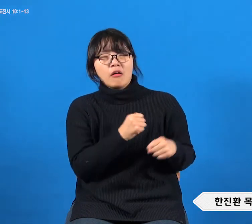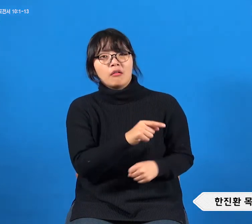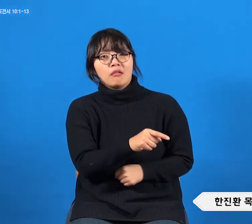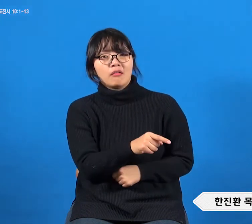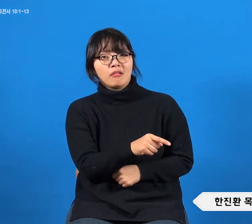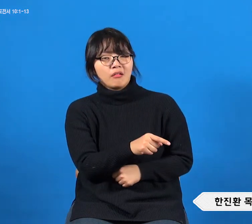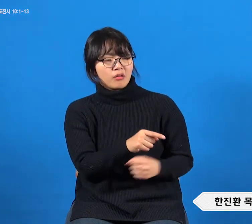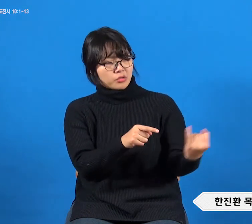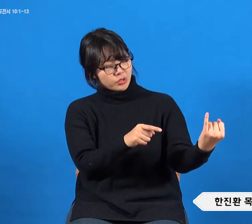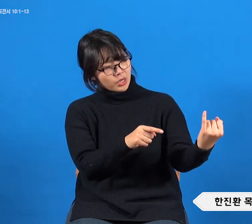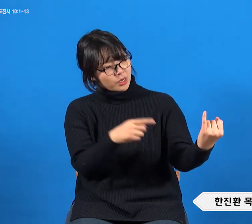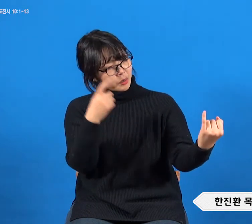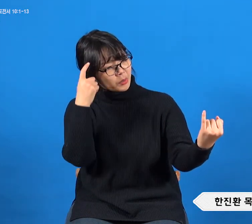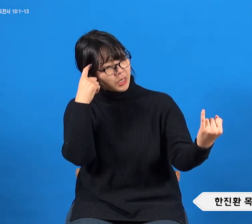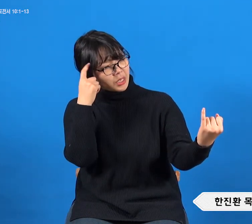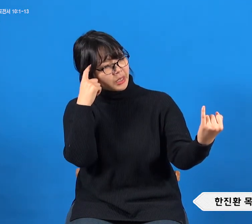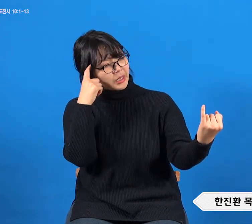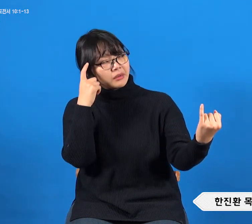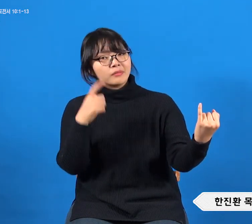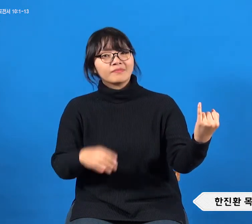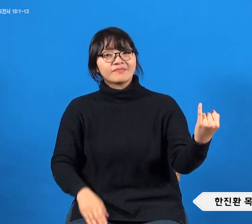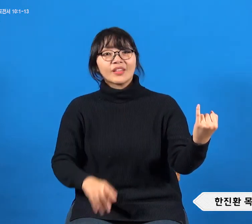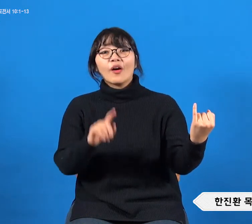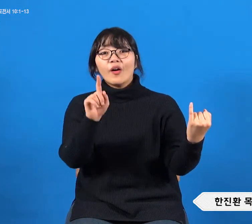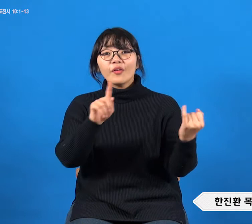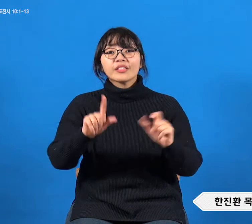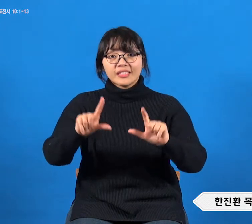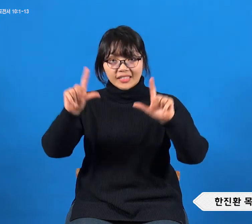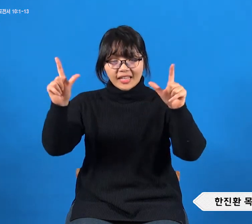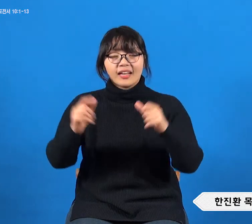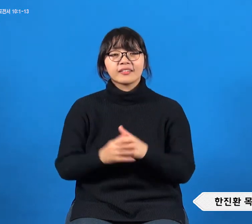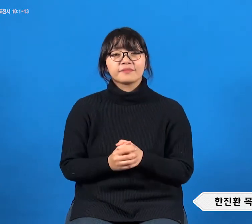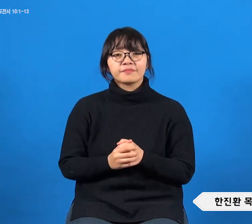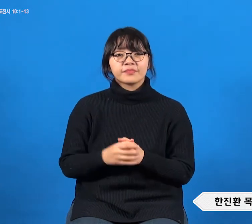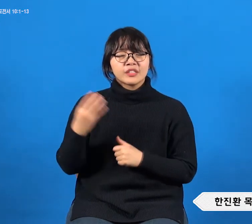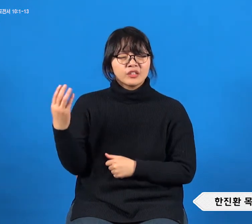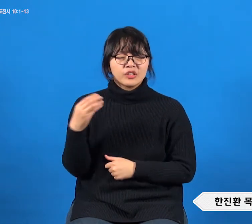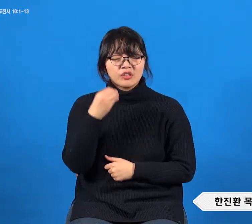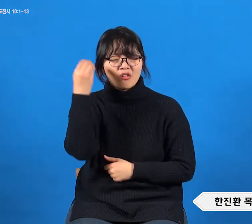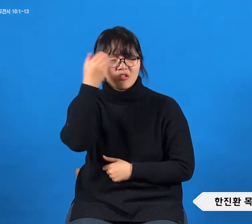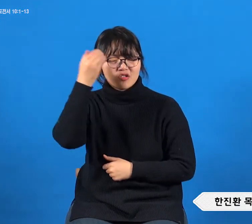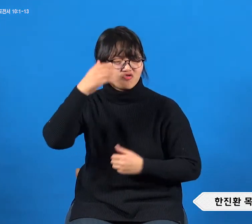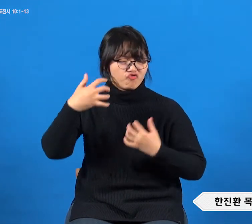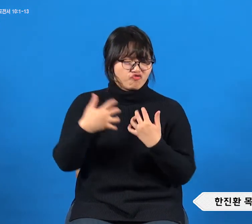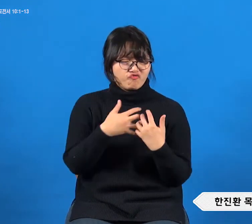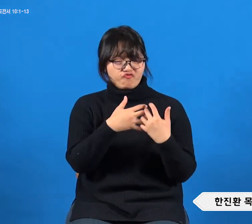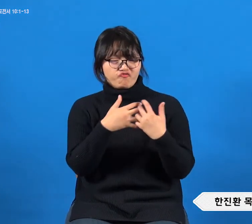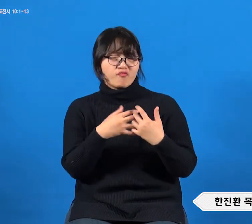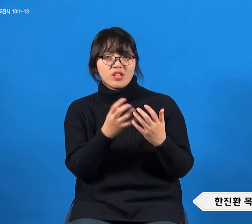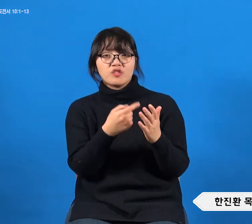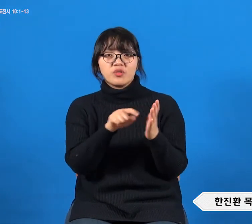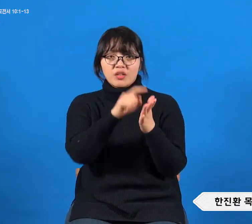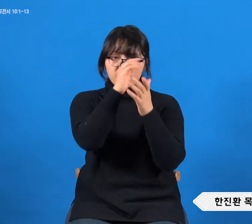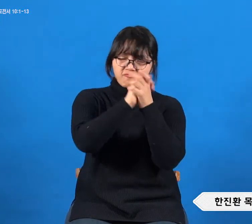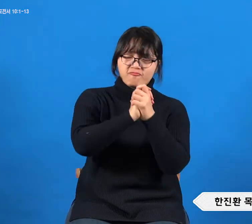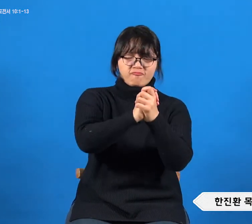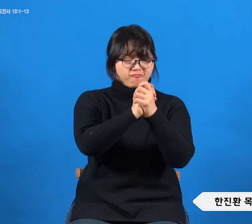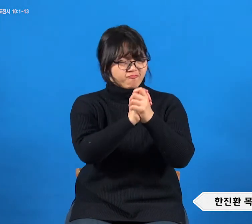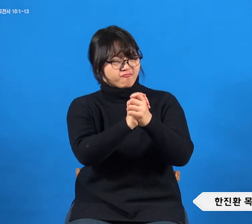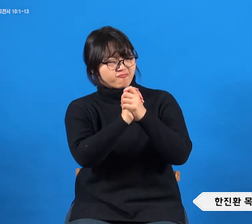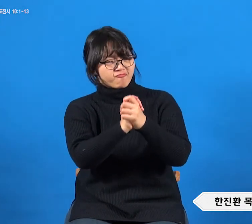마음은 변화가 없고 냉랭했습니다. 하루는 성령 충만하게 해달라고 기도를 하는데